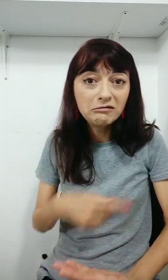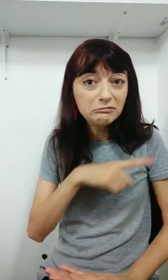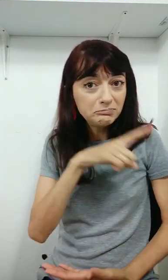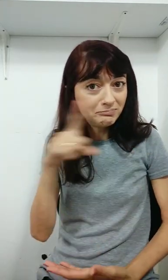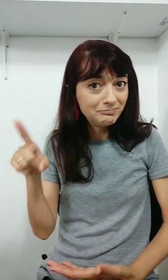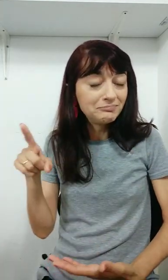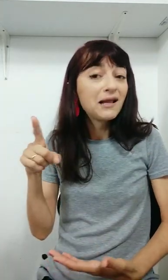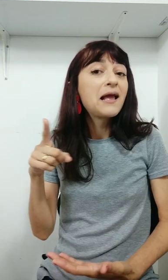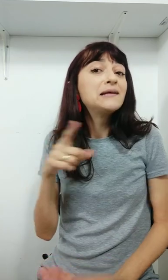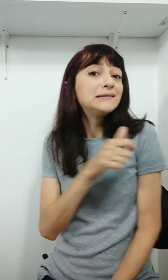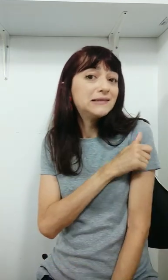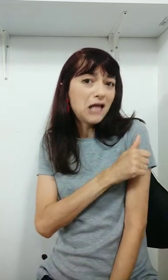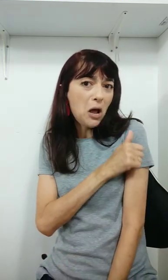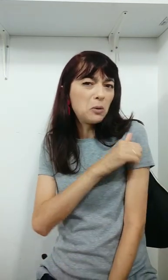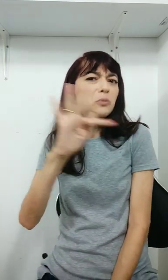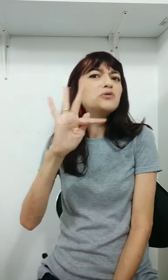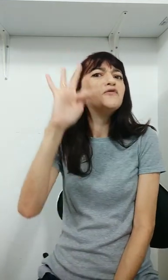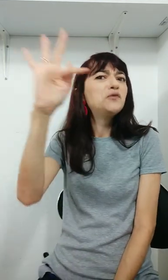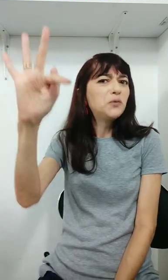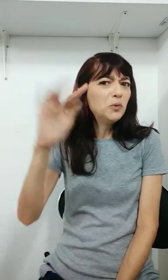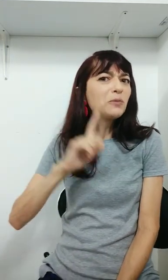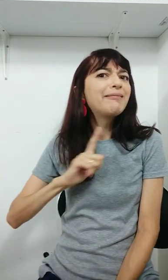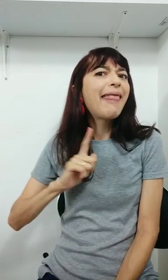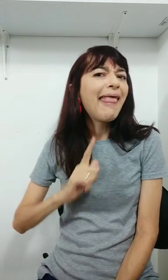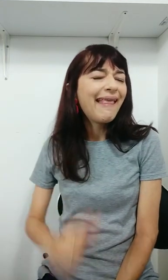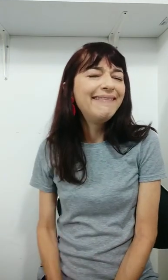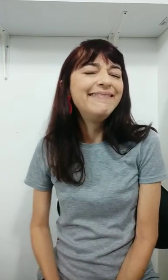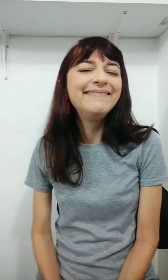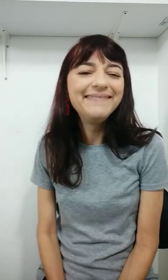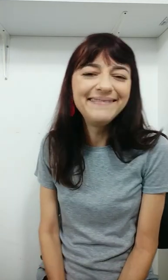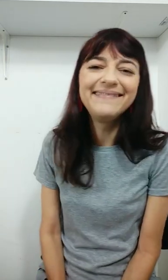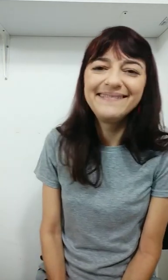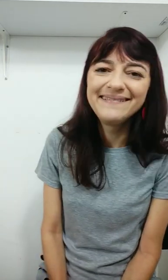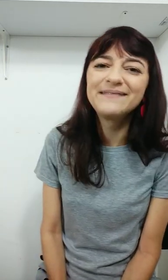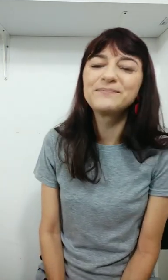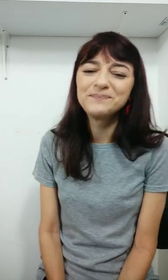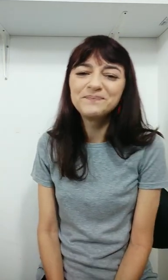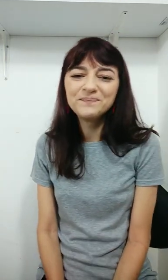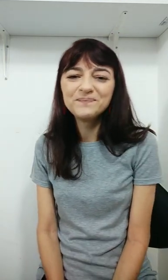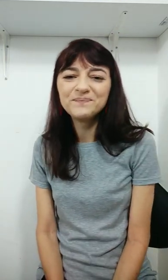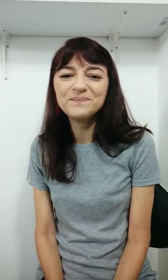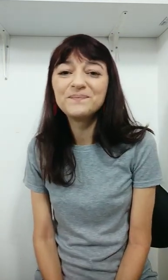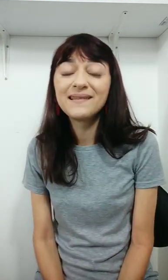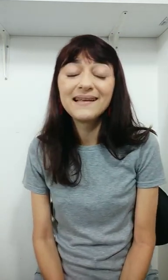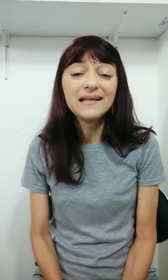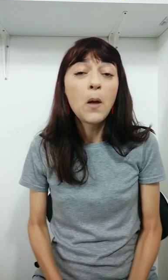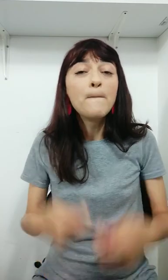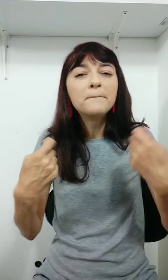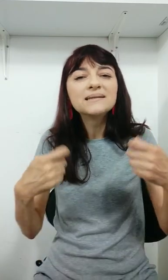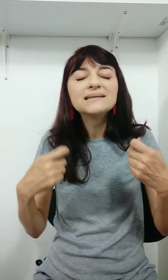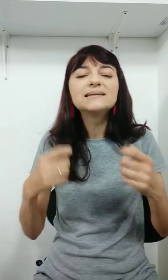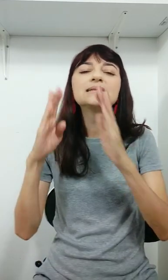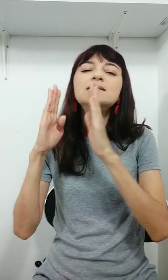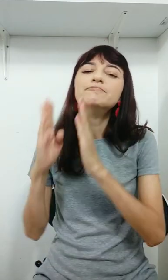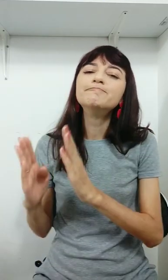tradução nenhuma. Então eu fico assim impressionada que tem alunos assim que no início do curso já conseguem se comunicar. E assim, eu